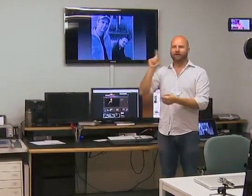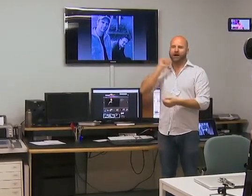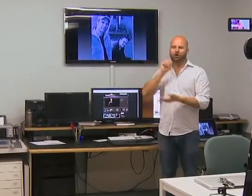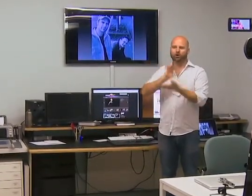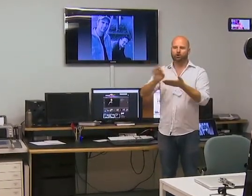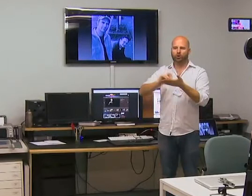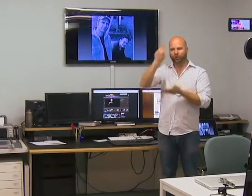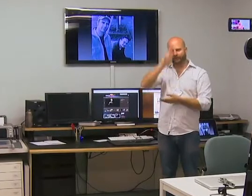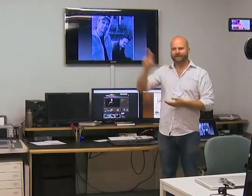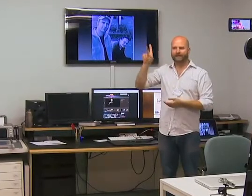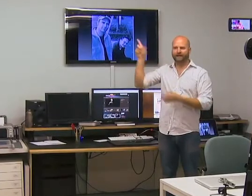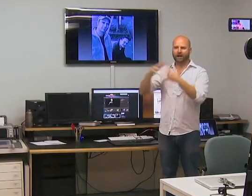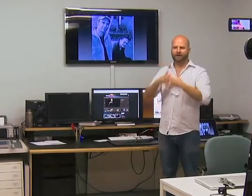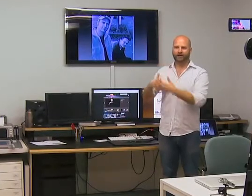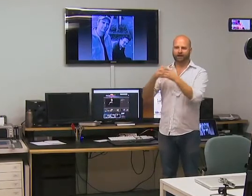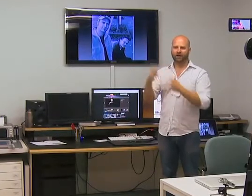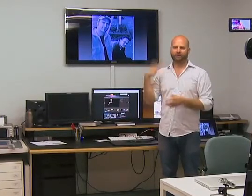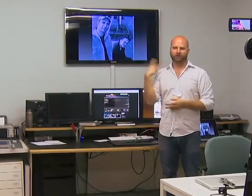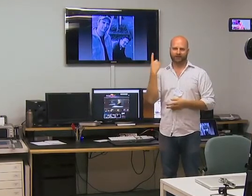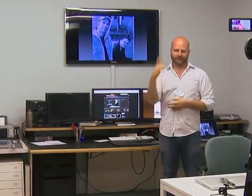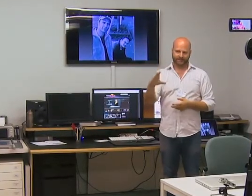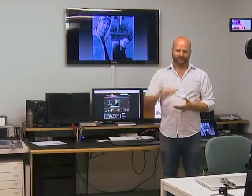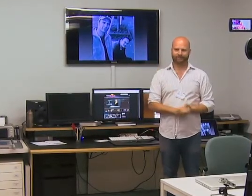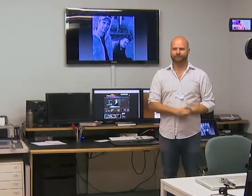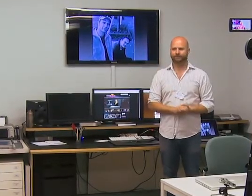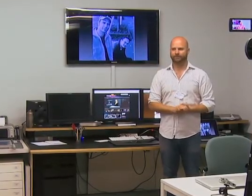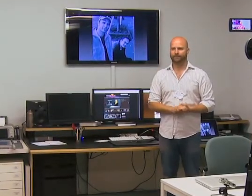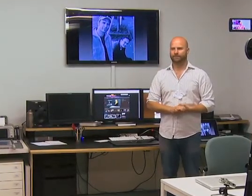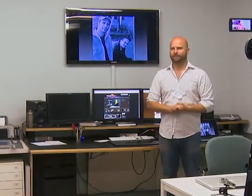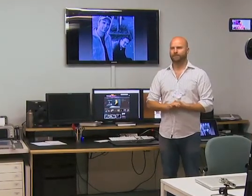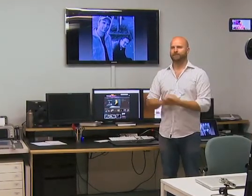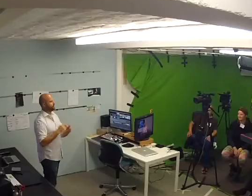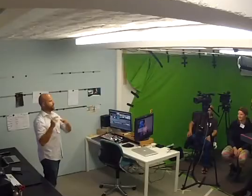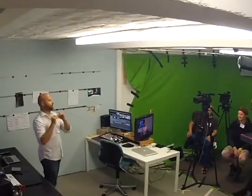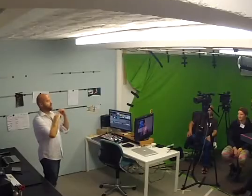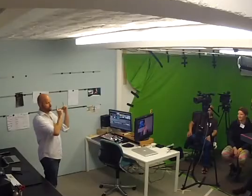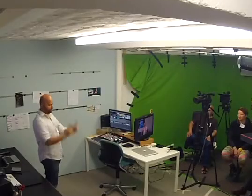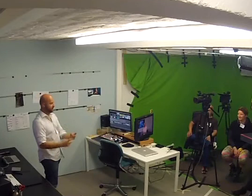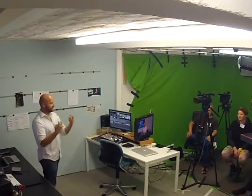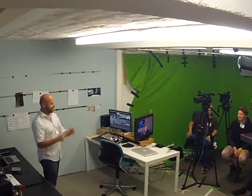Norwegerin geheiratet. Die haben sich in Amerika an der Gehörlosenuniversität kennengelernt.